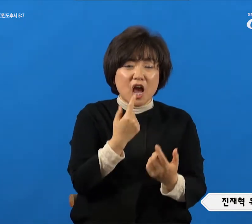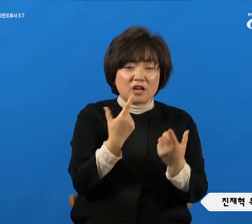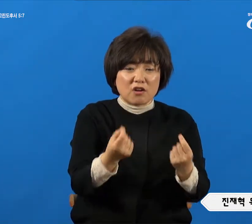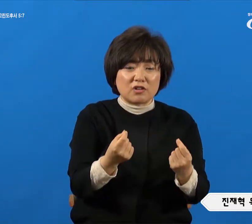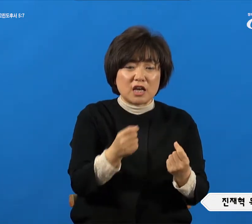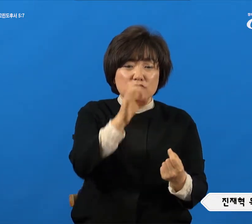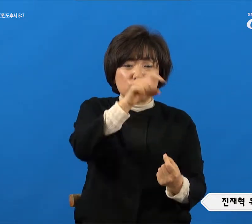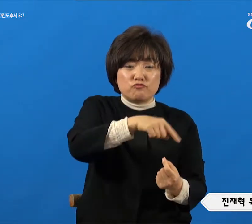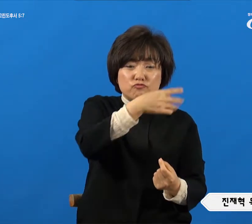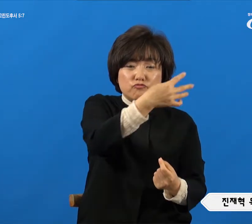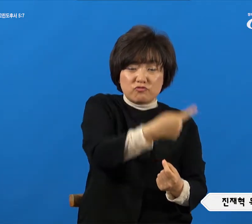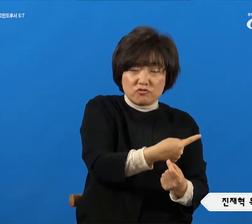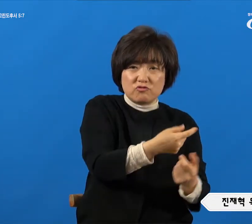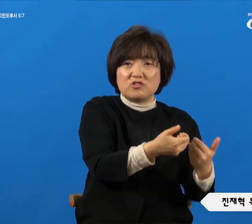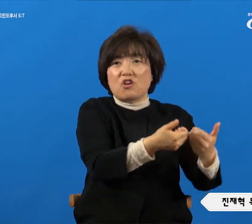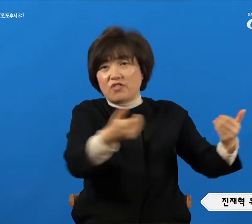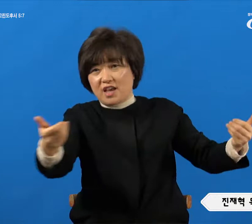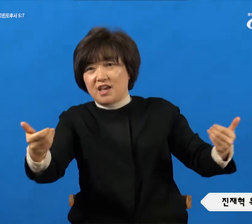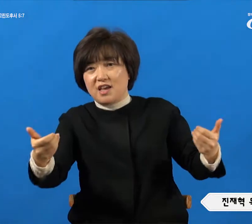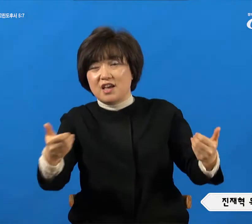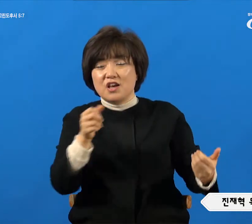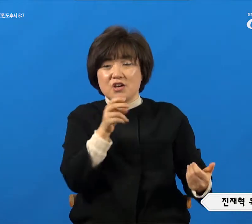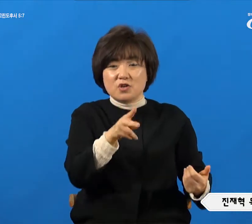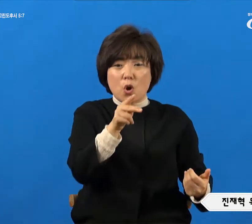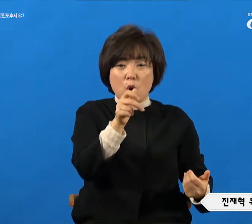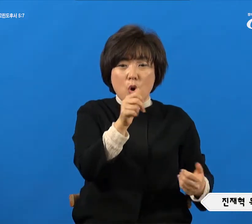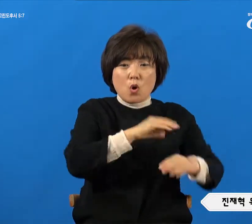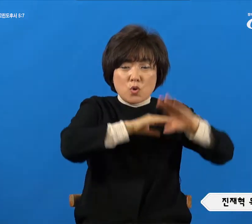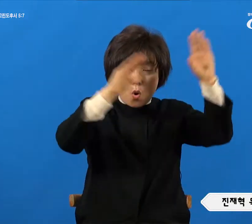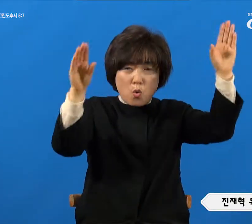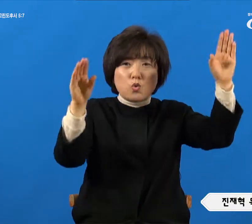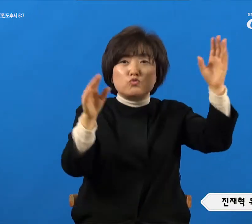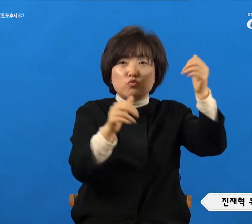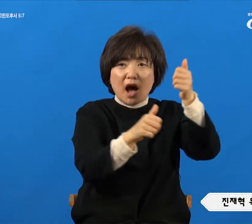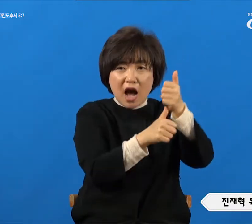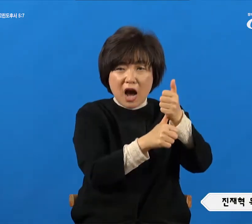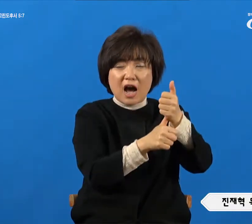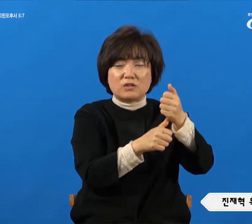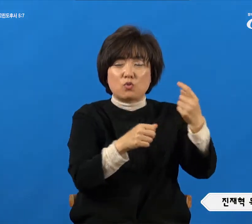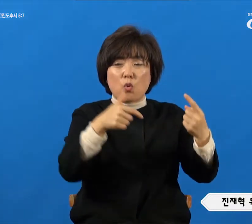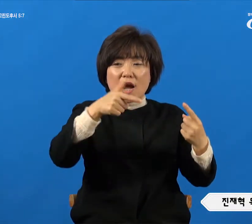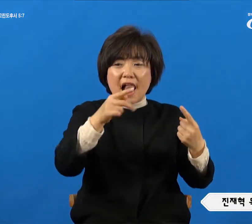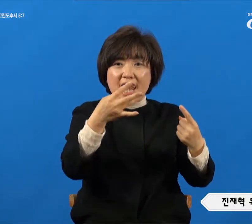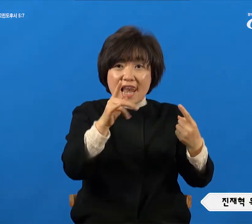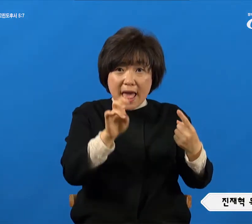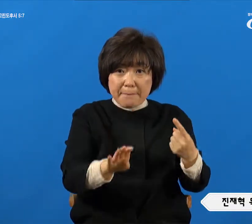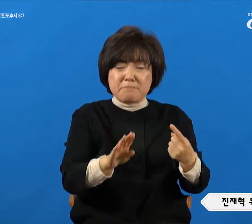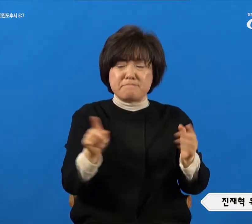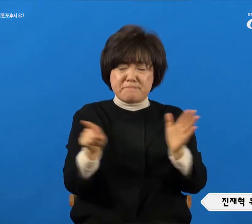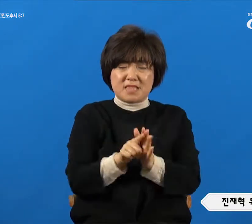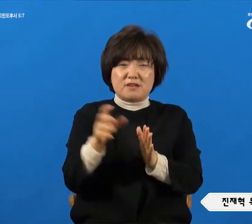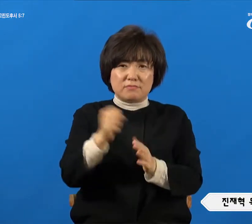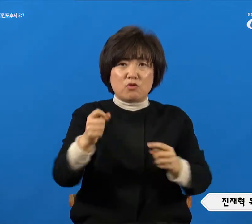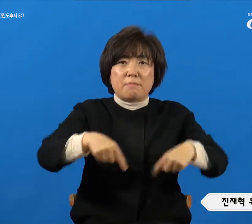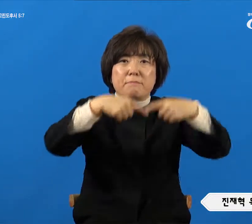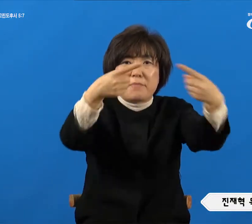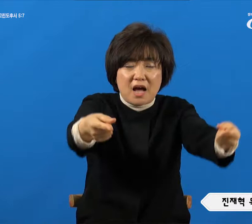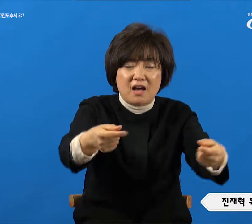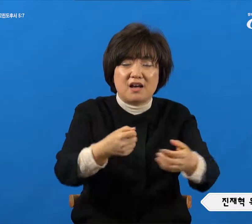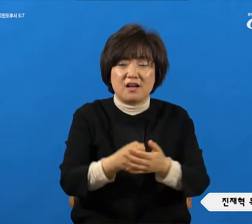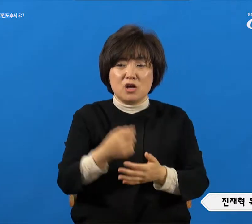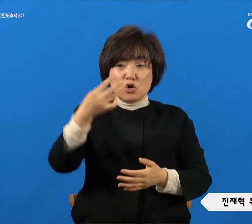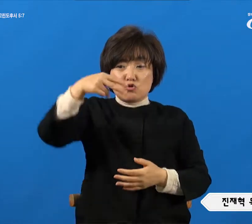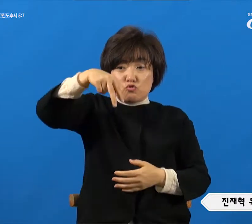우르를 떠났습니다. 여호수아와 갈렙이 그렇게 가나안 땅에 들어갔고, 롯이 그렇게 나오미를